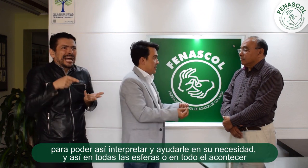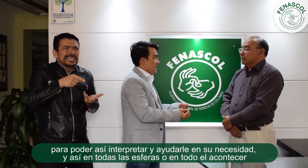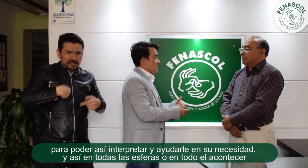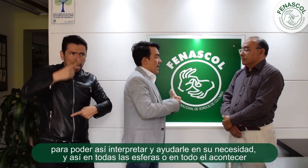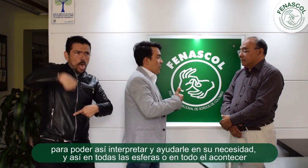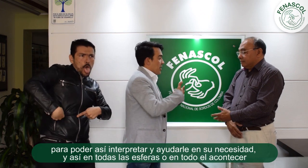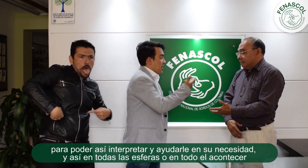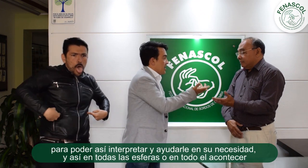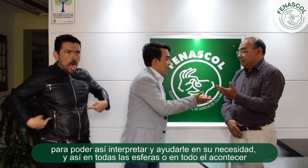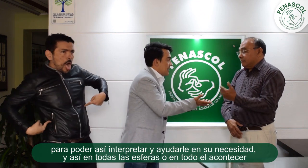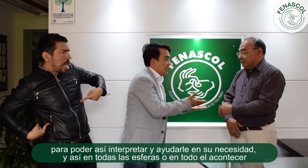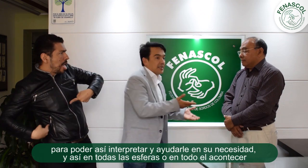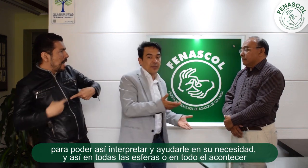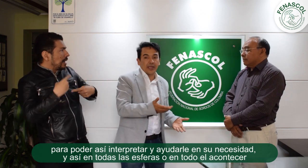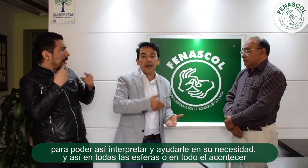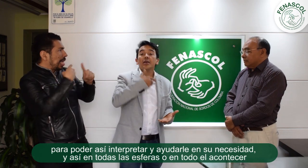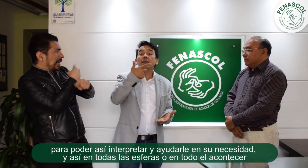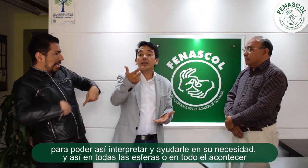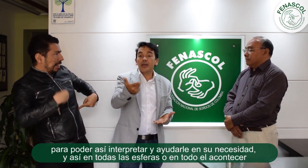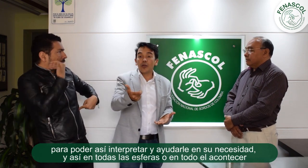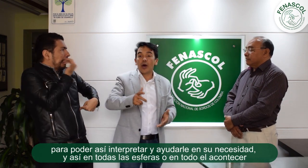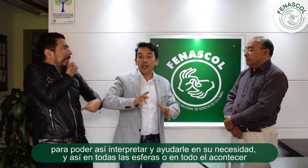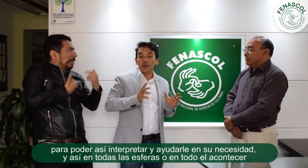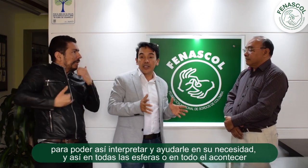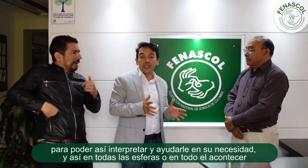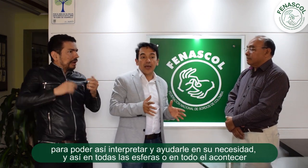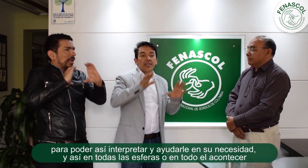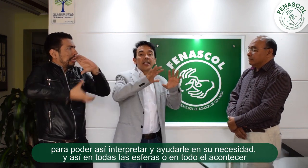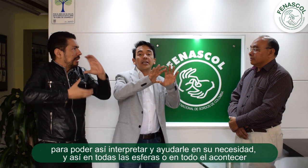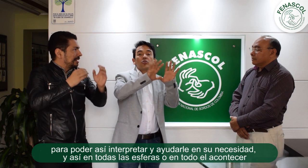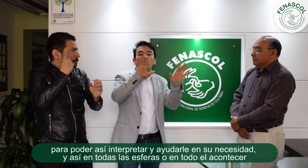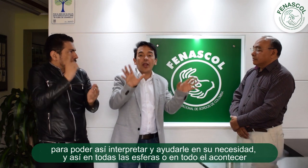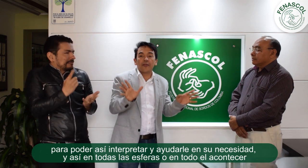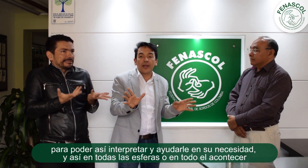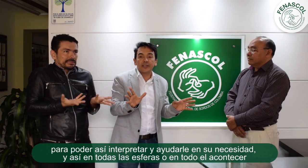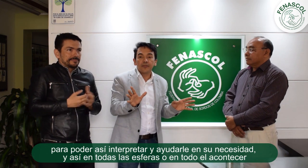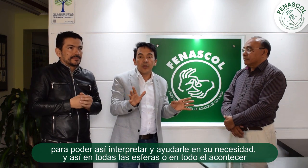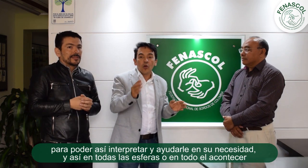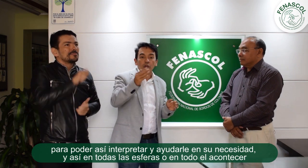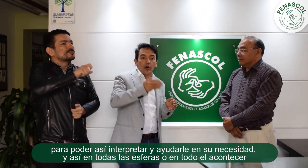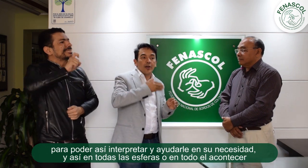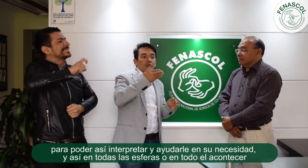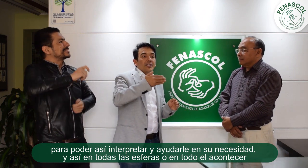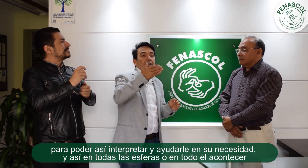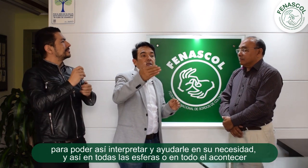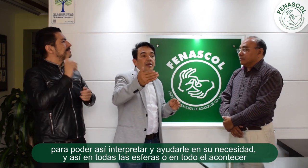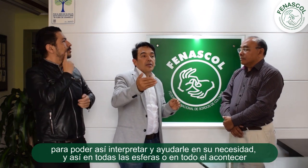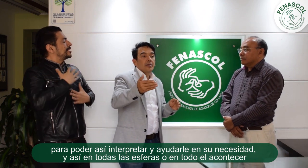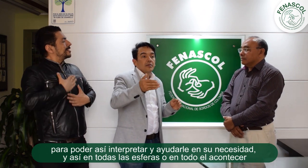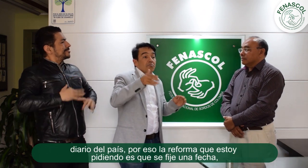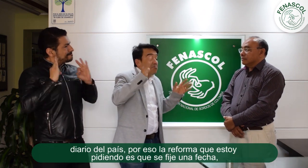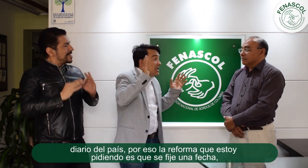los síntomas para poder así interpretar y ayudarle en su necesidad. Y así en todas las aferas o en todo el acontecer